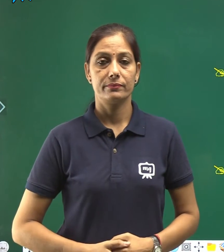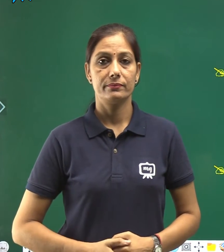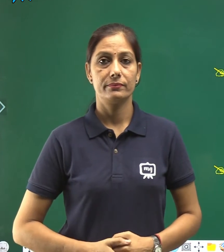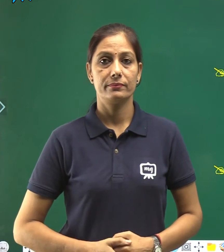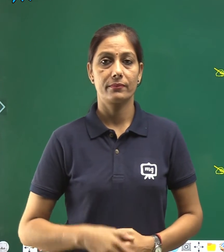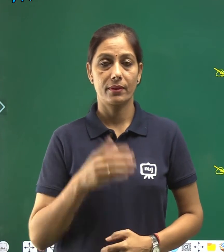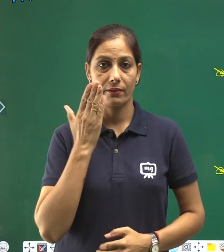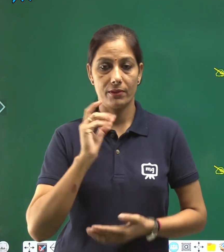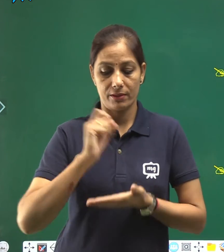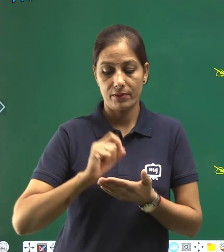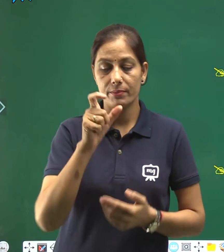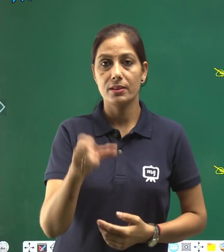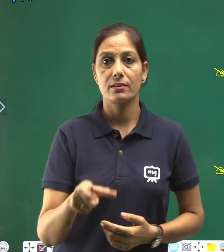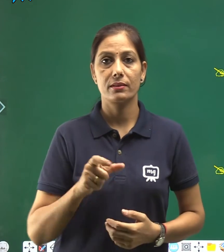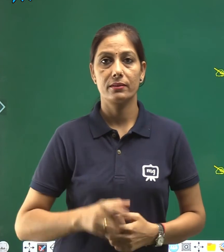कवि ने